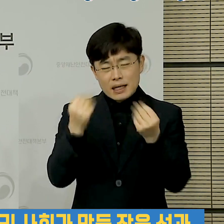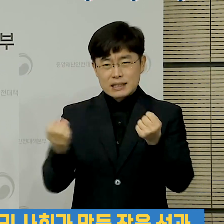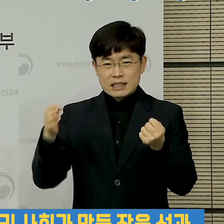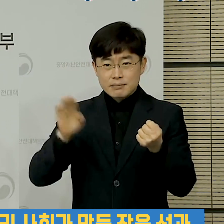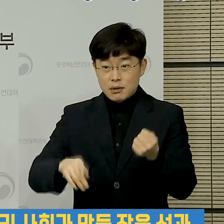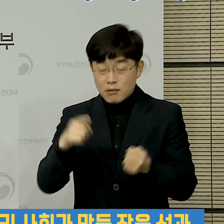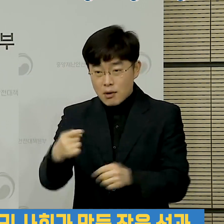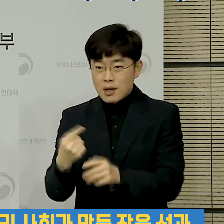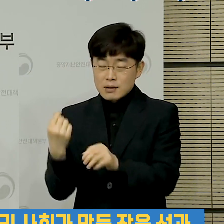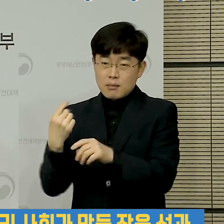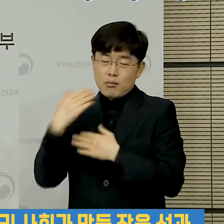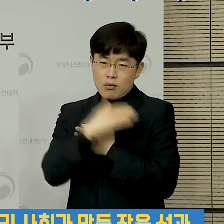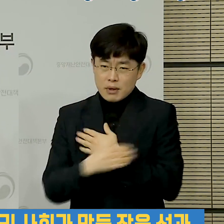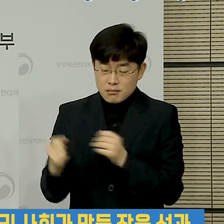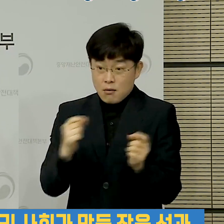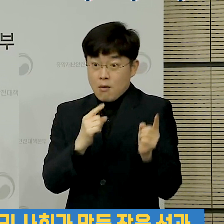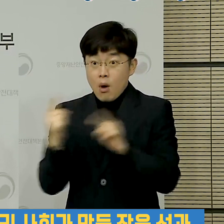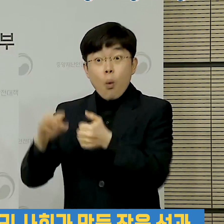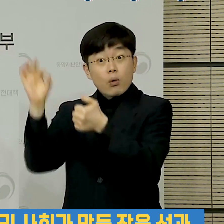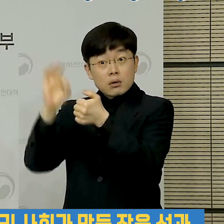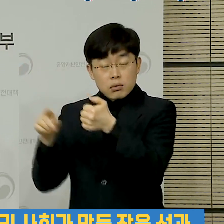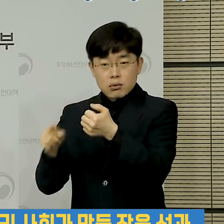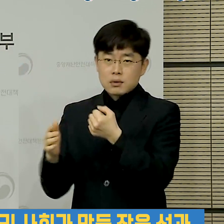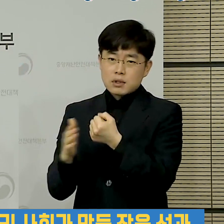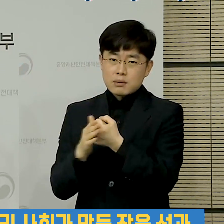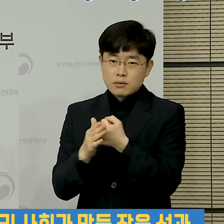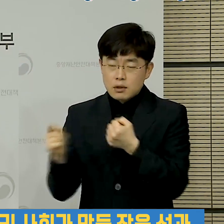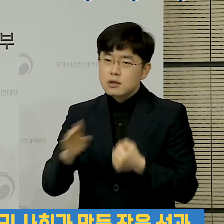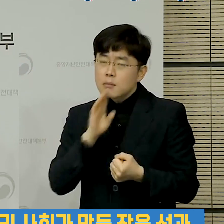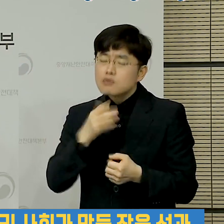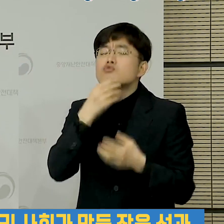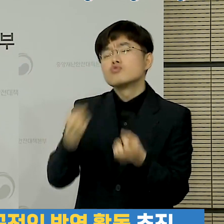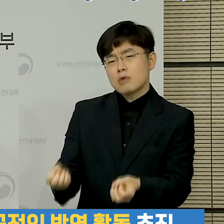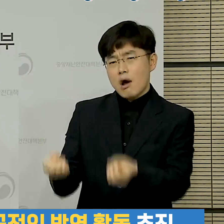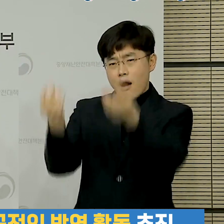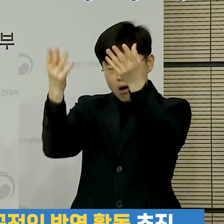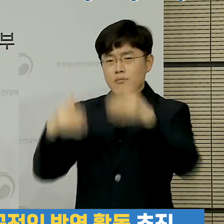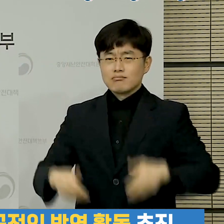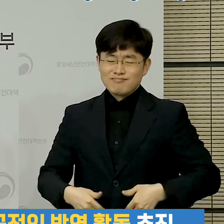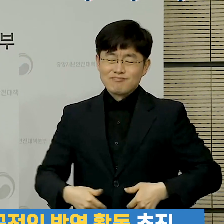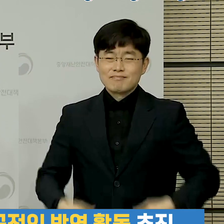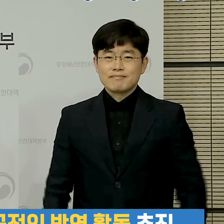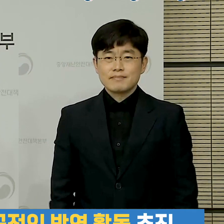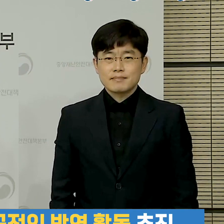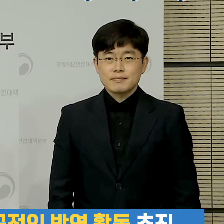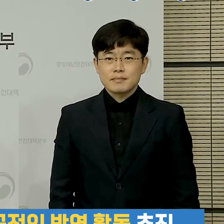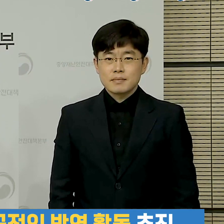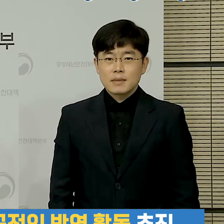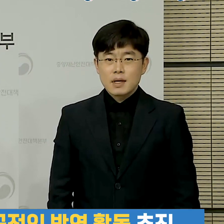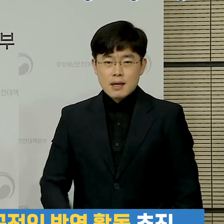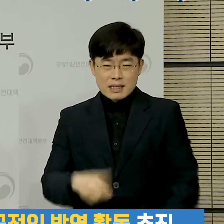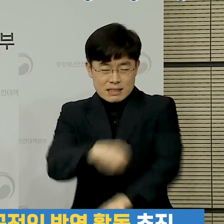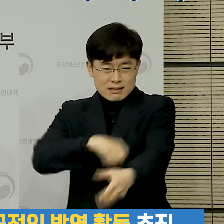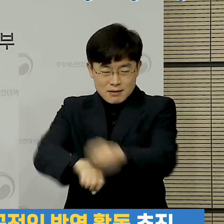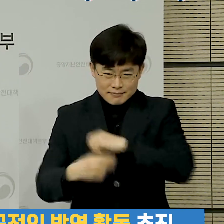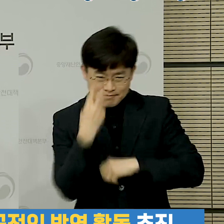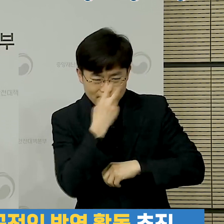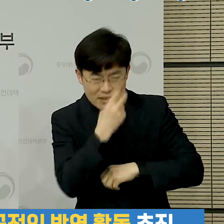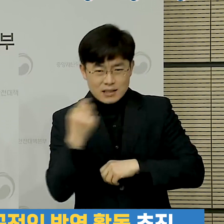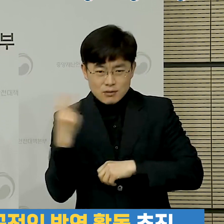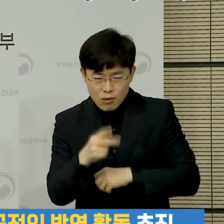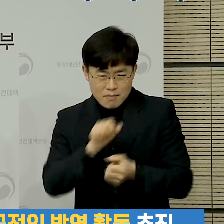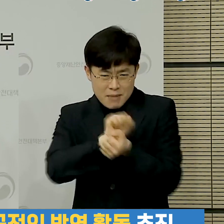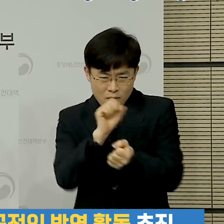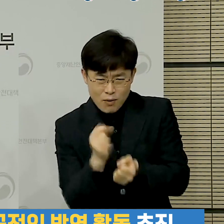사회 모두가 함께 축하할 만한 자그마한 성과입니다. 방역당국은 공격적인 진단검사와 역학조사를